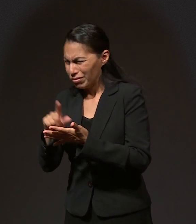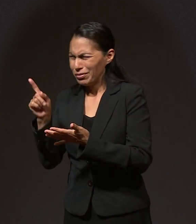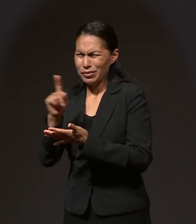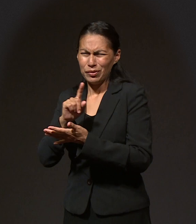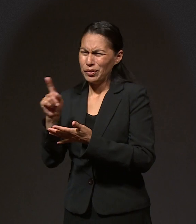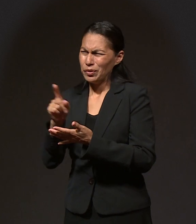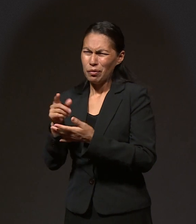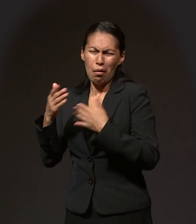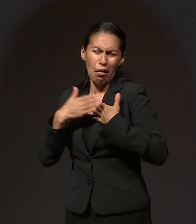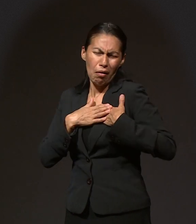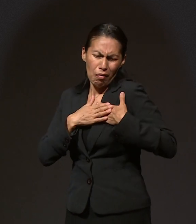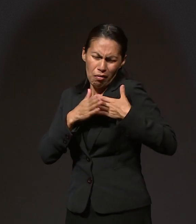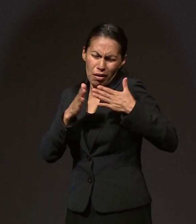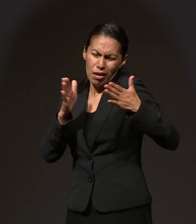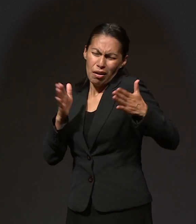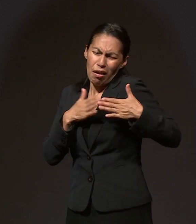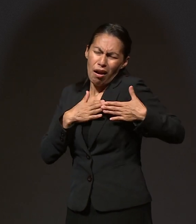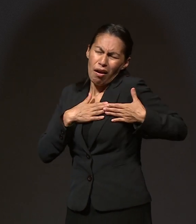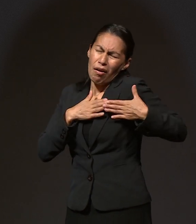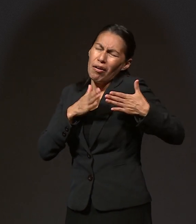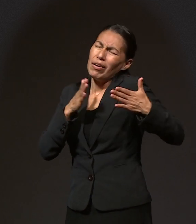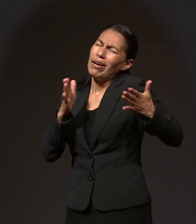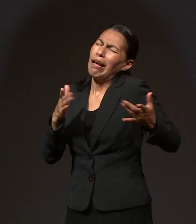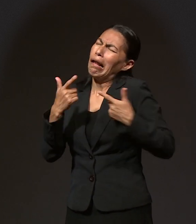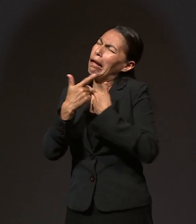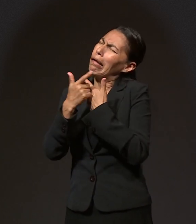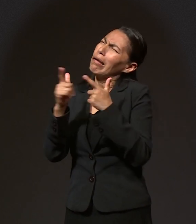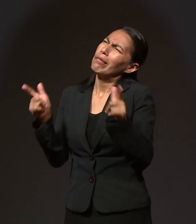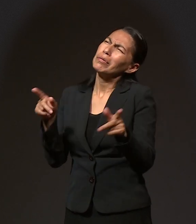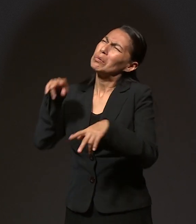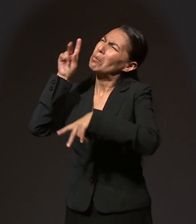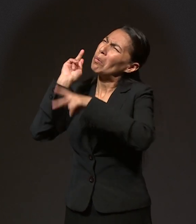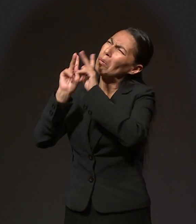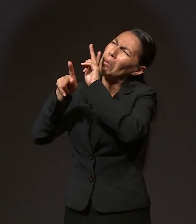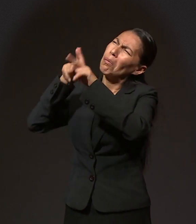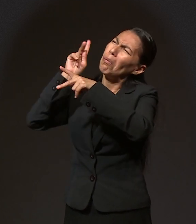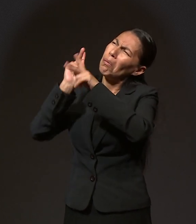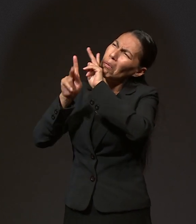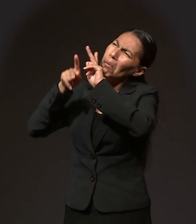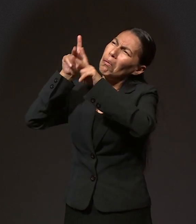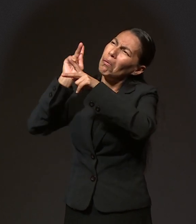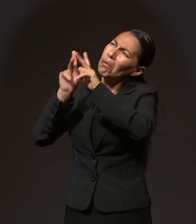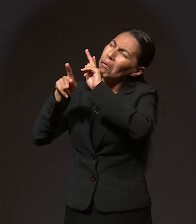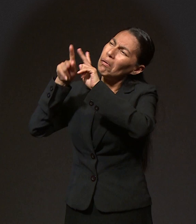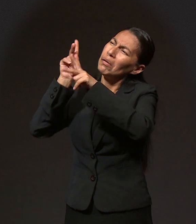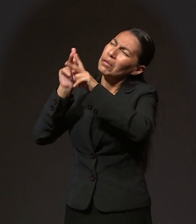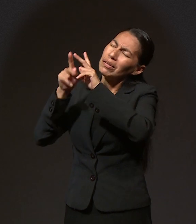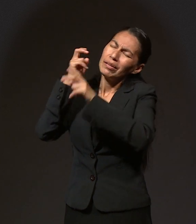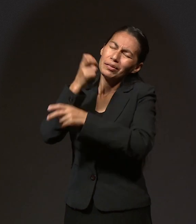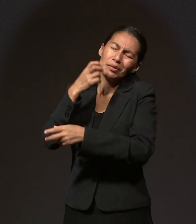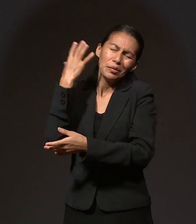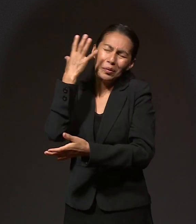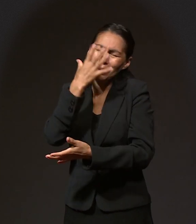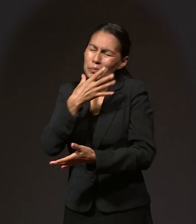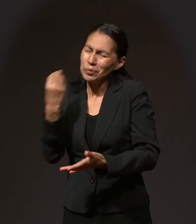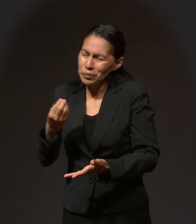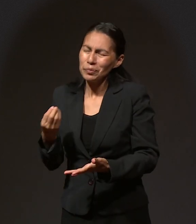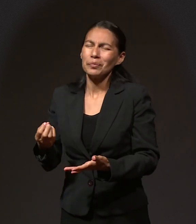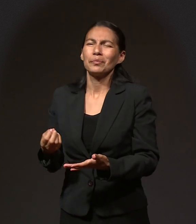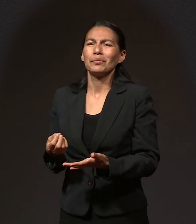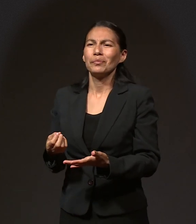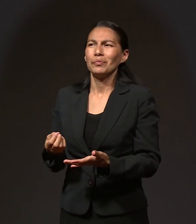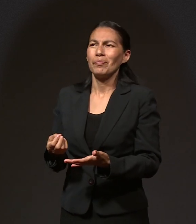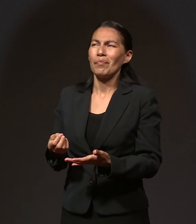providencia cuando platicamos de esa manera a Dios le agrada ¿por qué? porque es algo del corazón y eso es el diálogo lindo con Dios